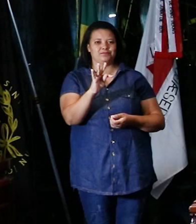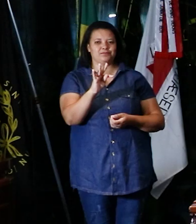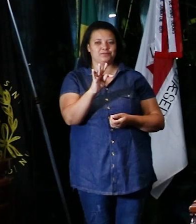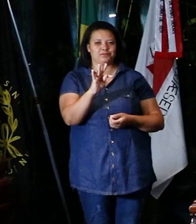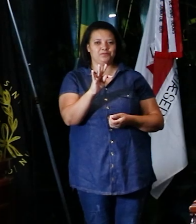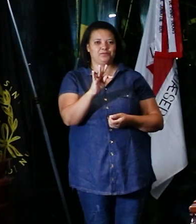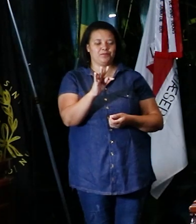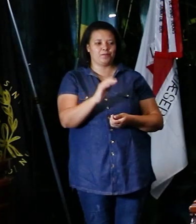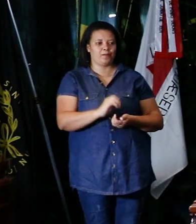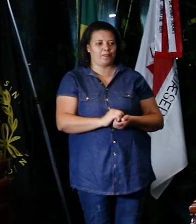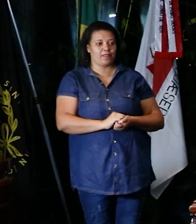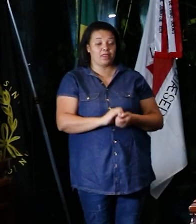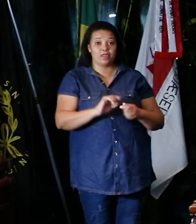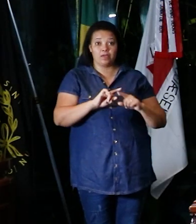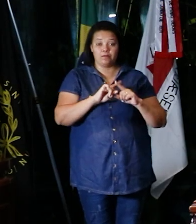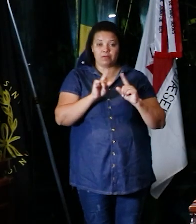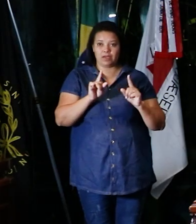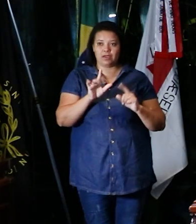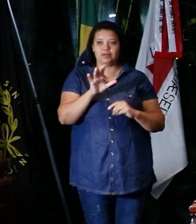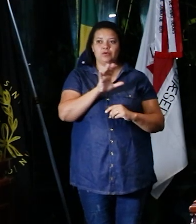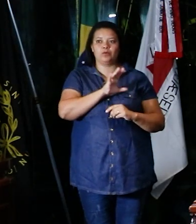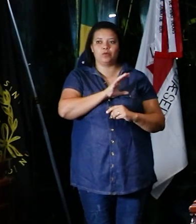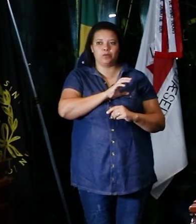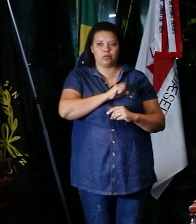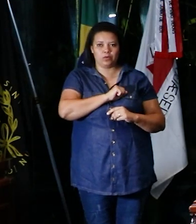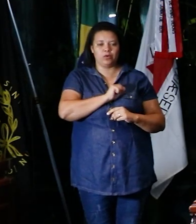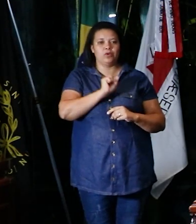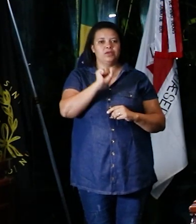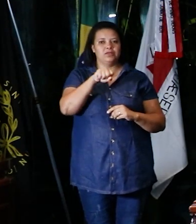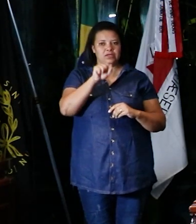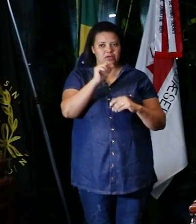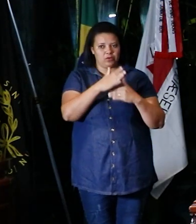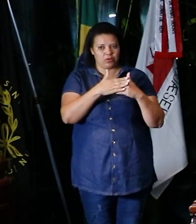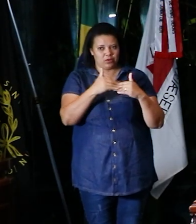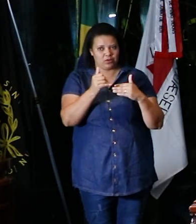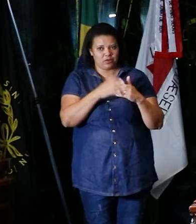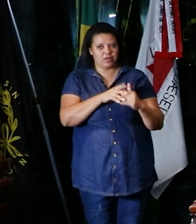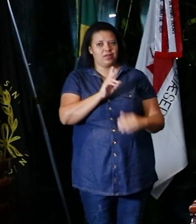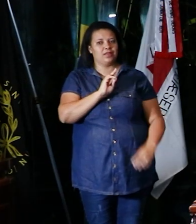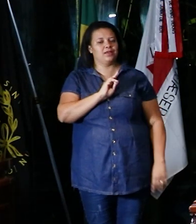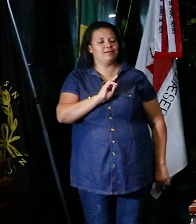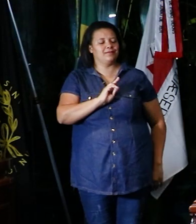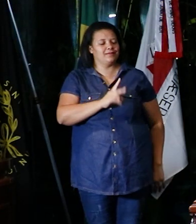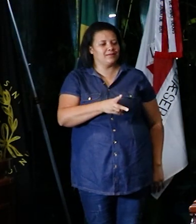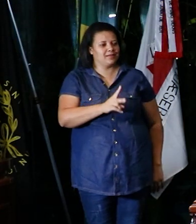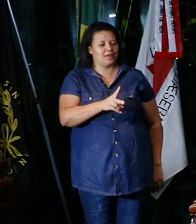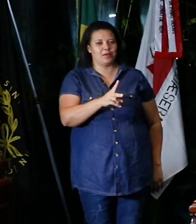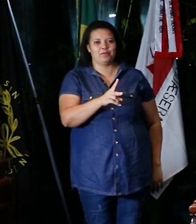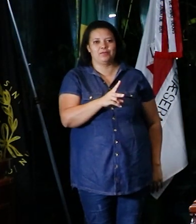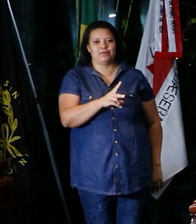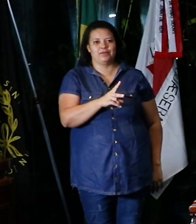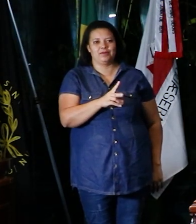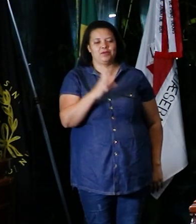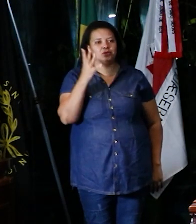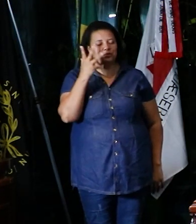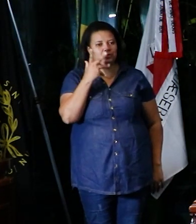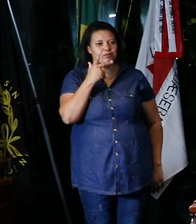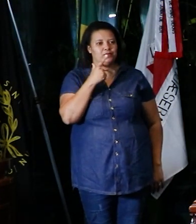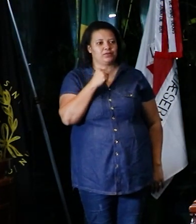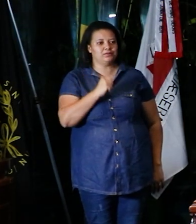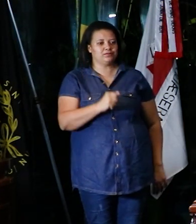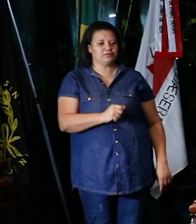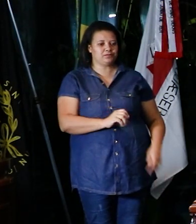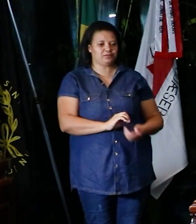Mas isso, para ele, o amor consola sempre de sempreres. Muito bonito, né? Bom,